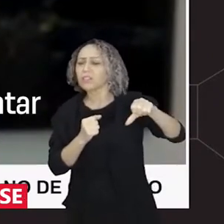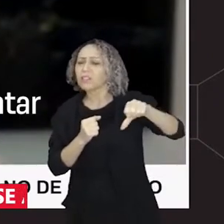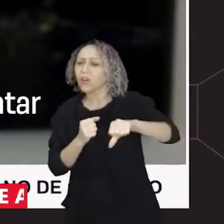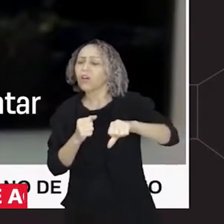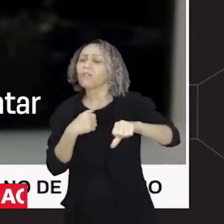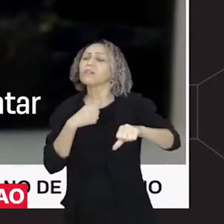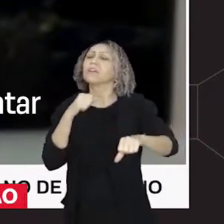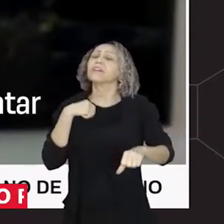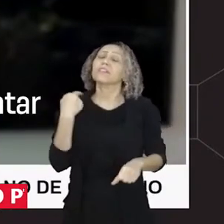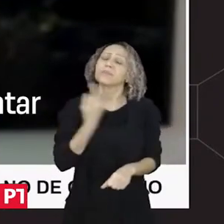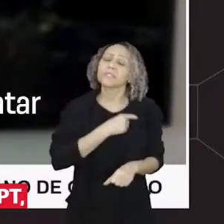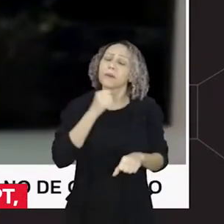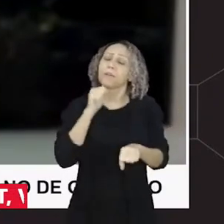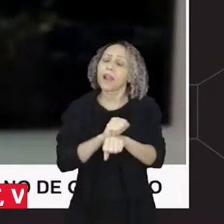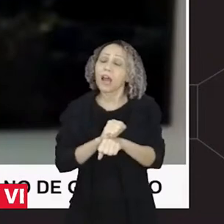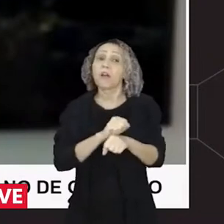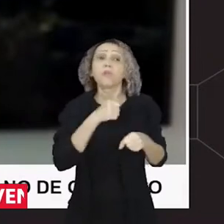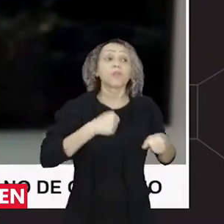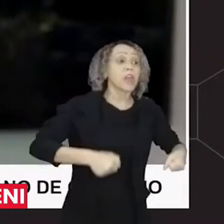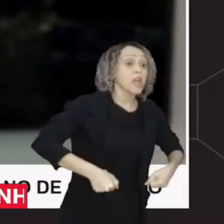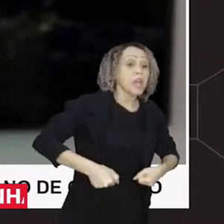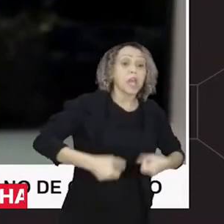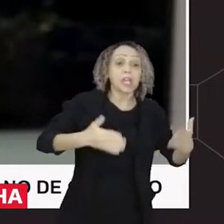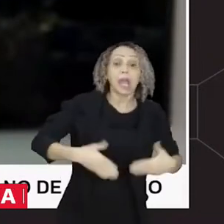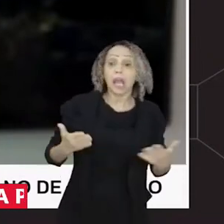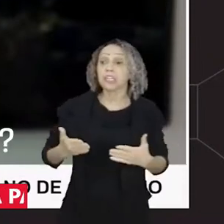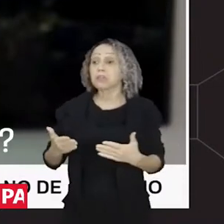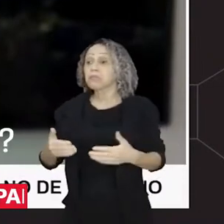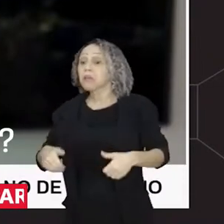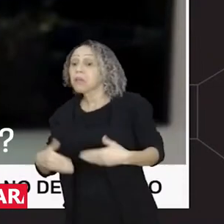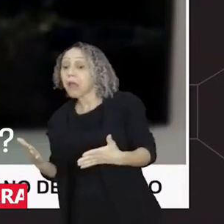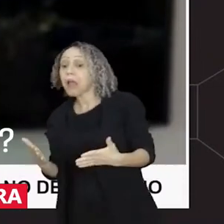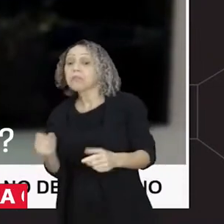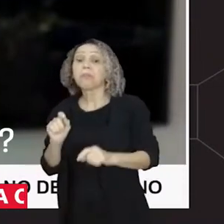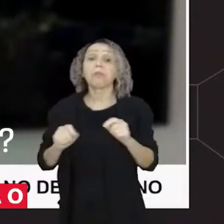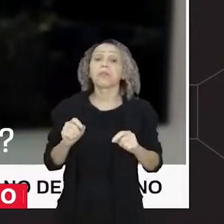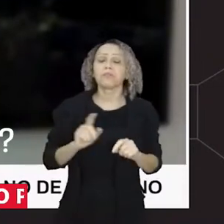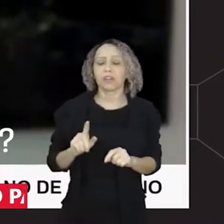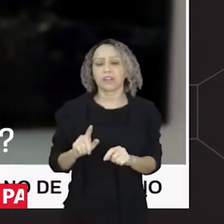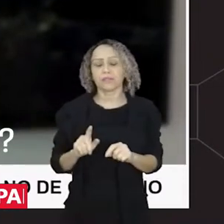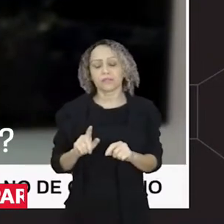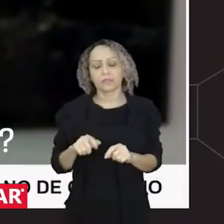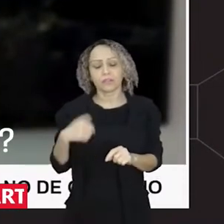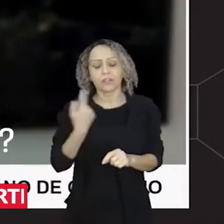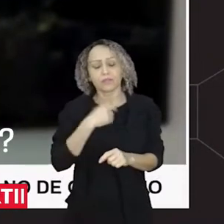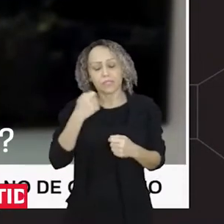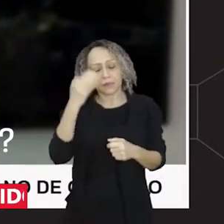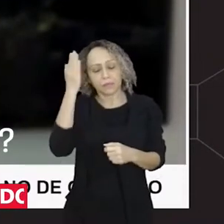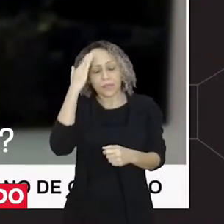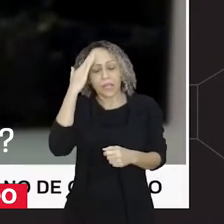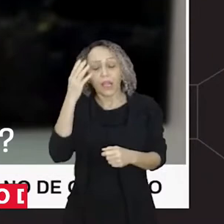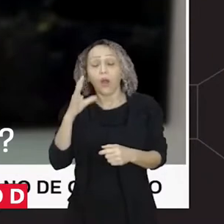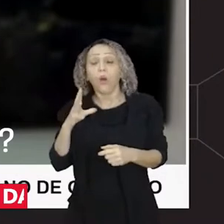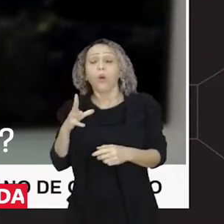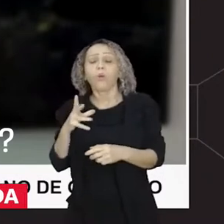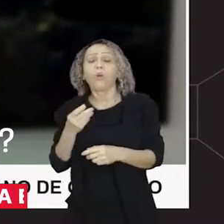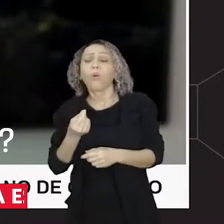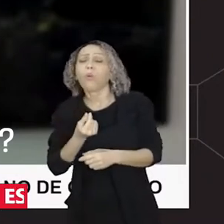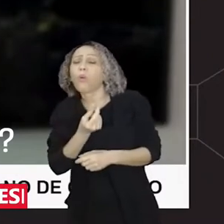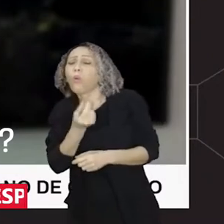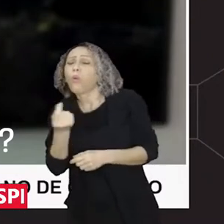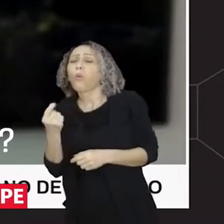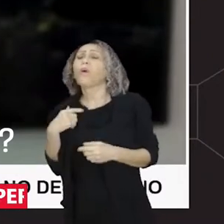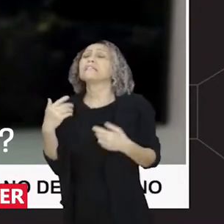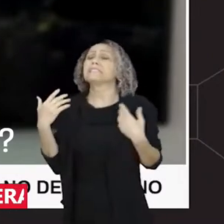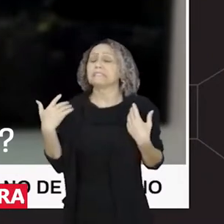de perguntar se é gasto ou se não é gasto e começar a responder, sabe, quanto custou a esse país não fazer as